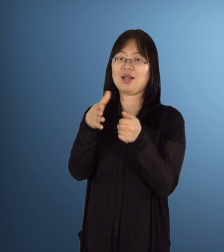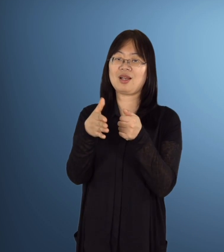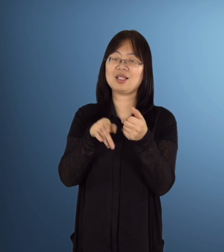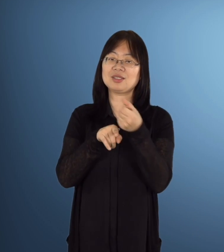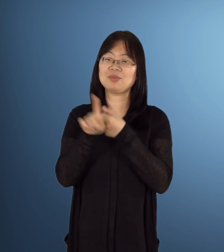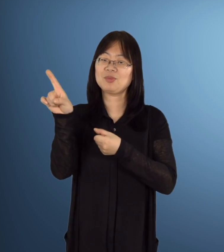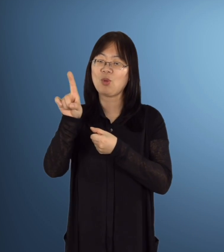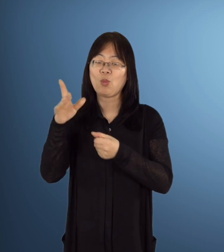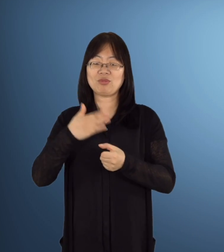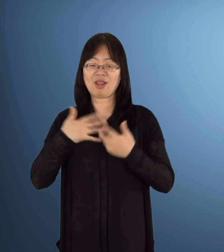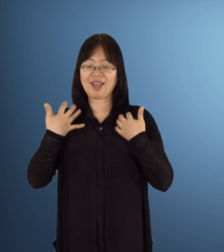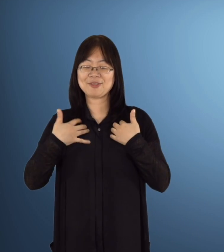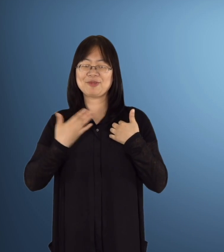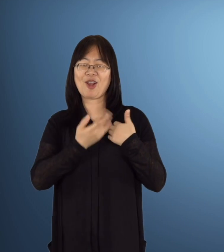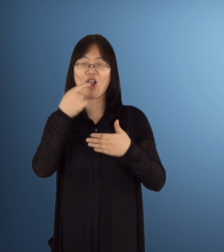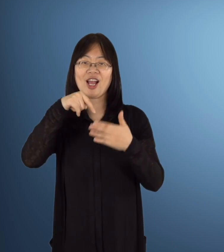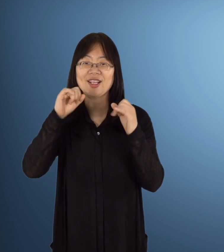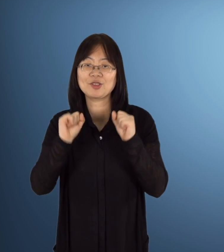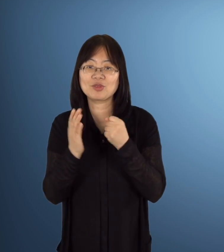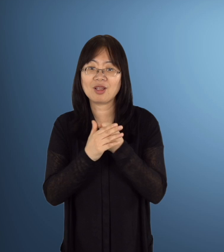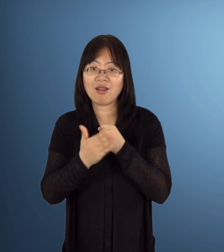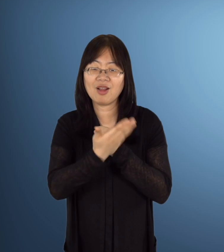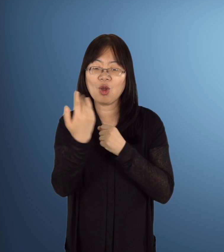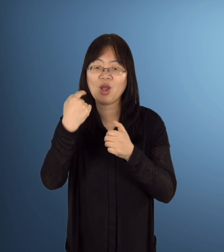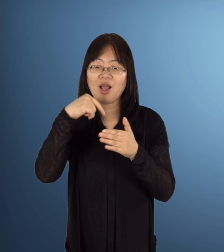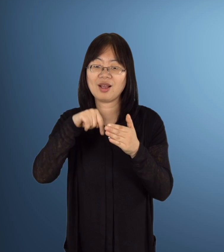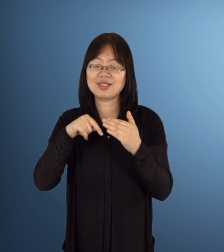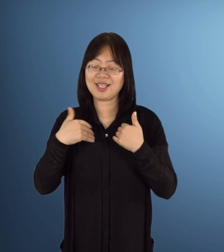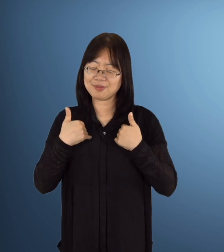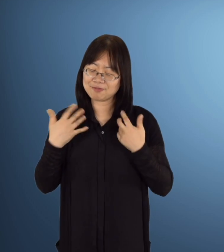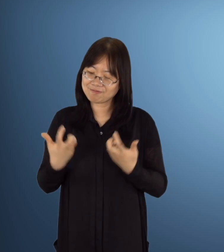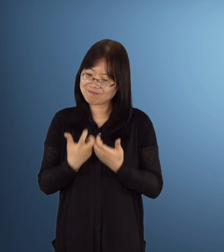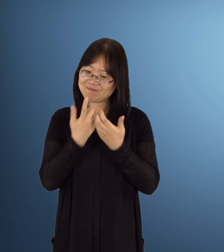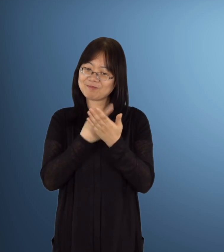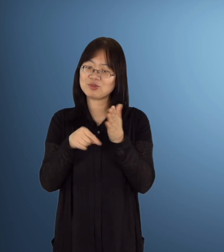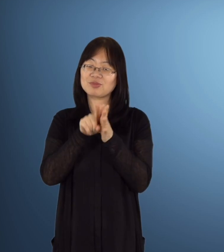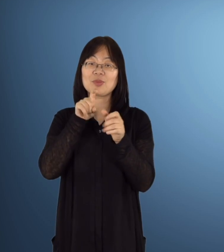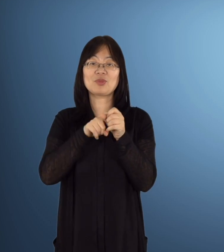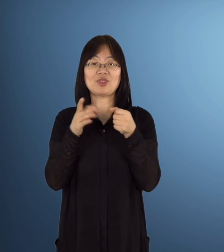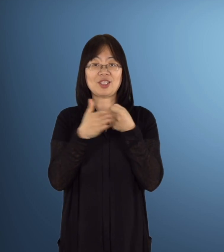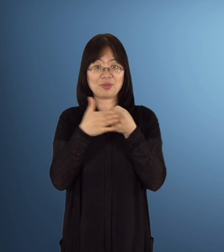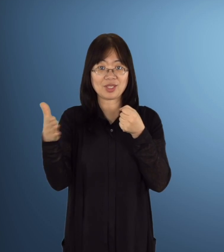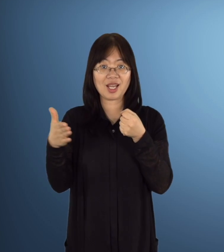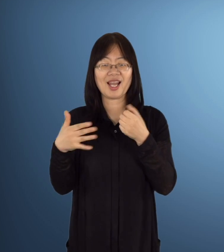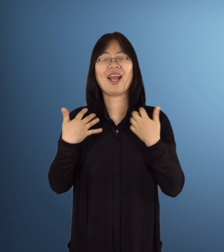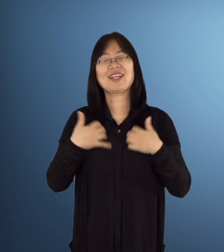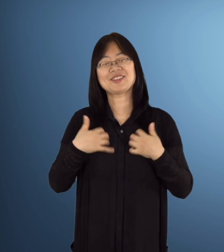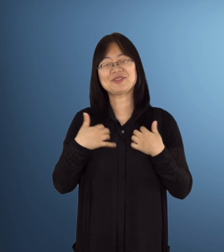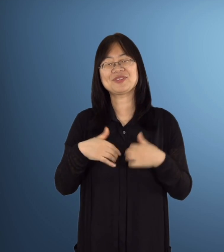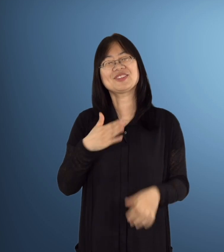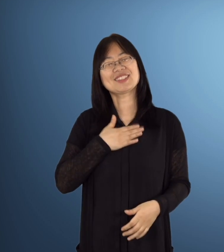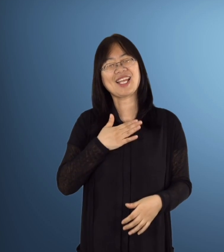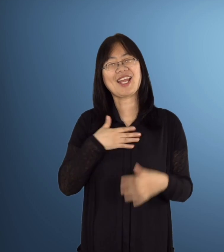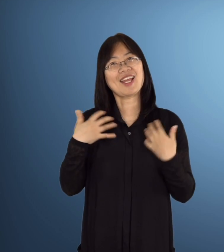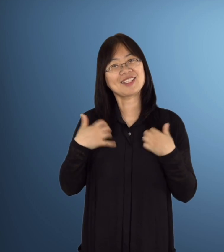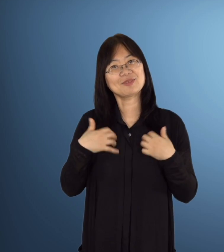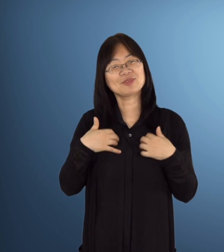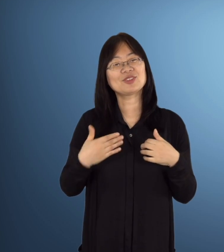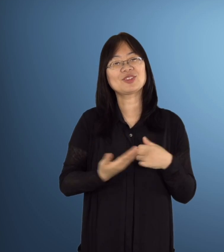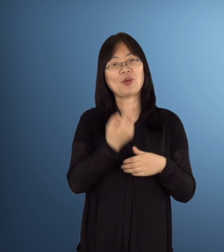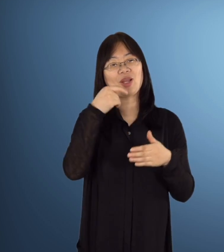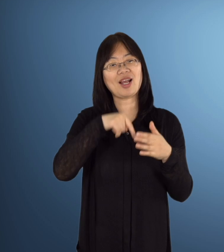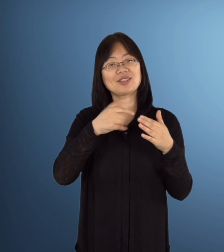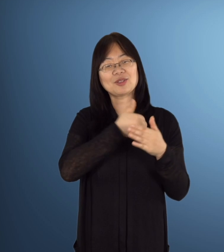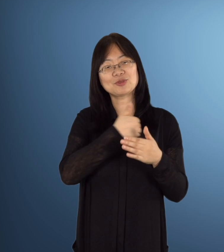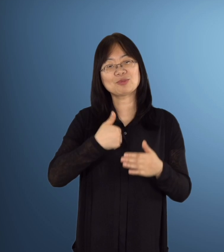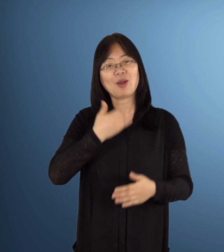내 기쁨이 너희 안에 있어 너의 기쁨을 충만하게 하려 함이라. 네, 여기 또 기쁨, 내 기쁨을 너희 안에